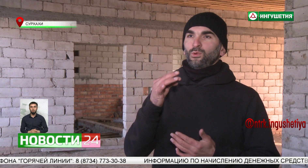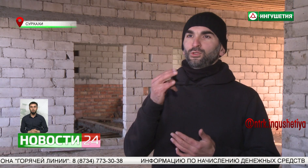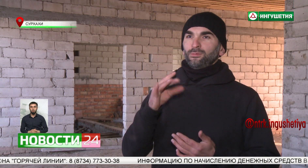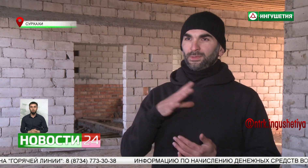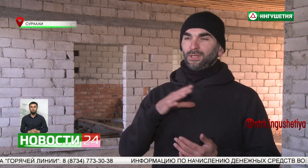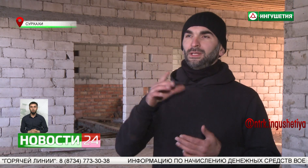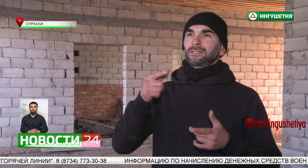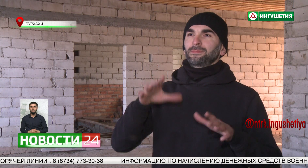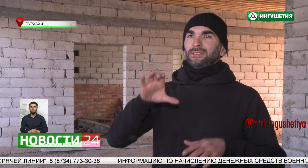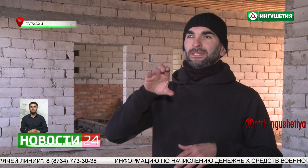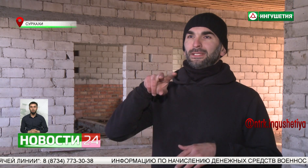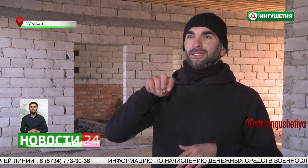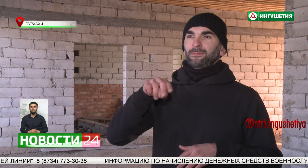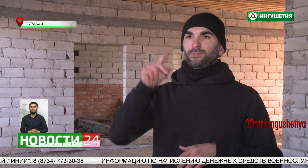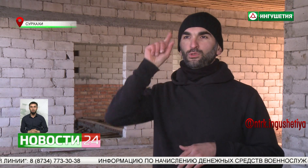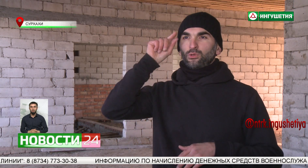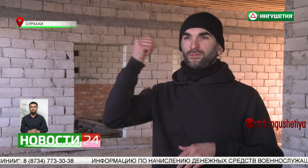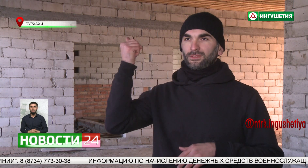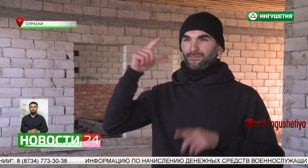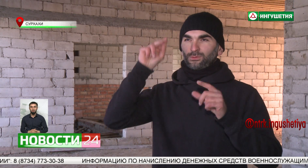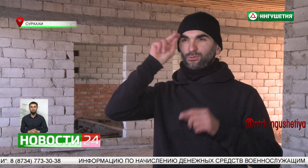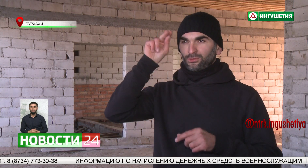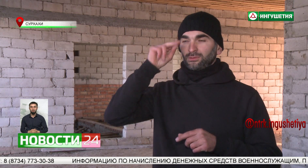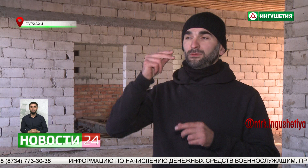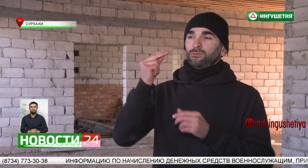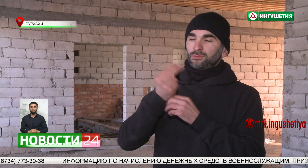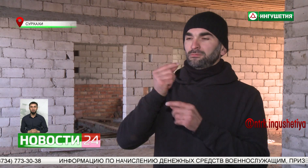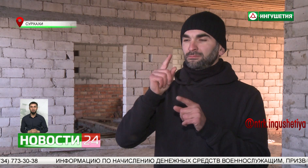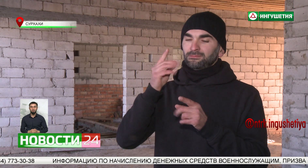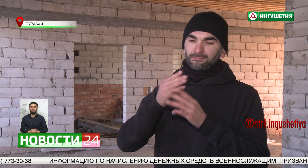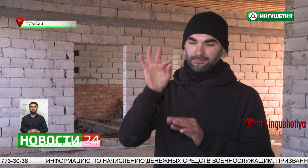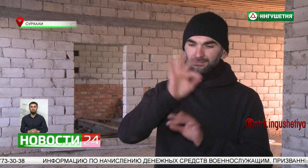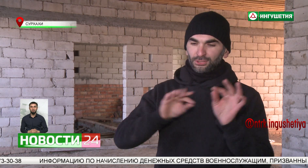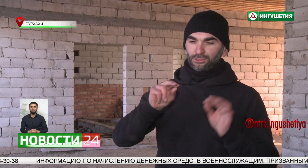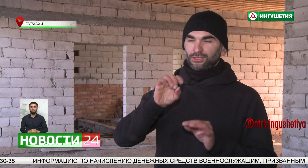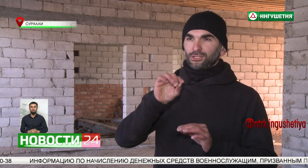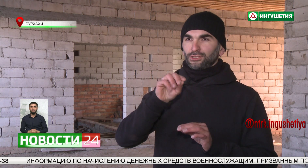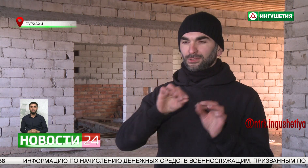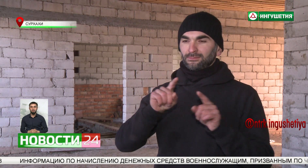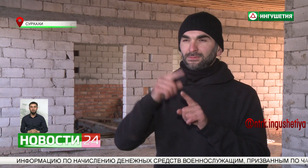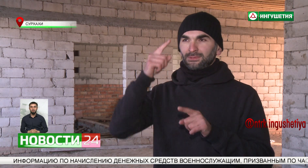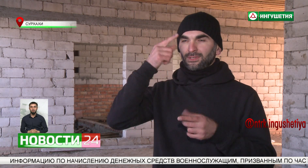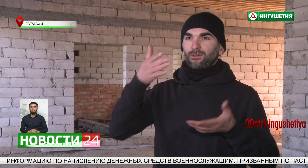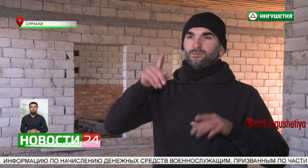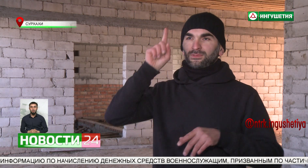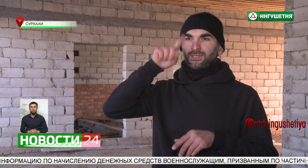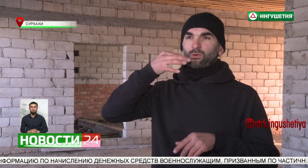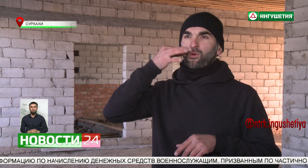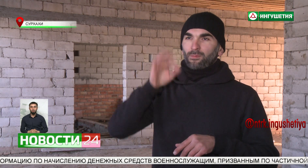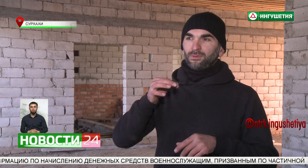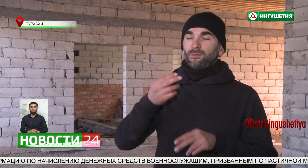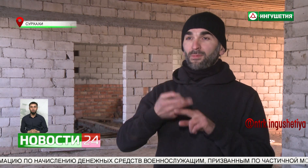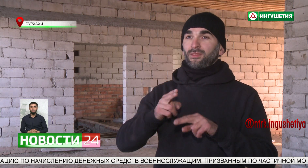увлекся черчением и планировкой. Так я занялся строительством, а чтобы глухие черпали информацию, для них я создал канал на